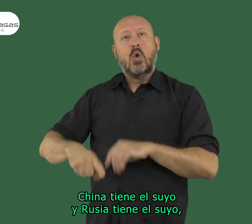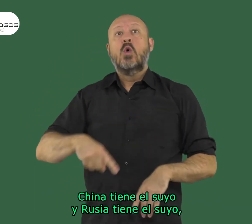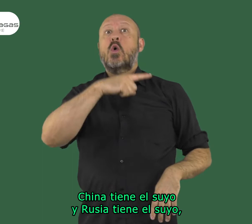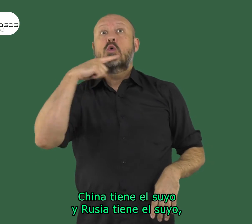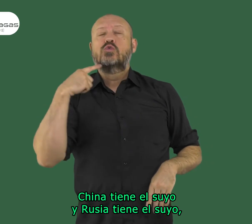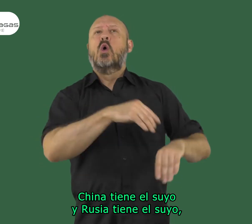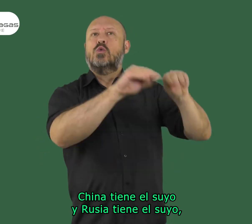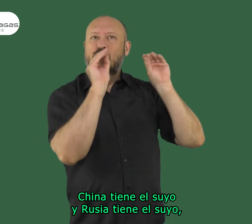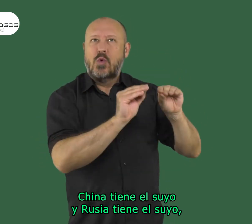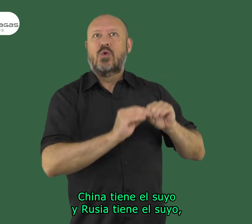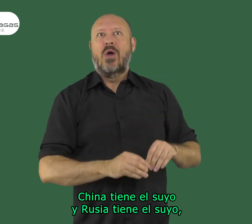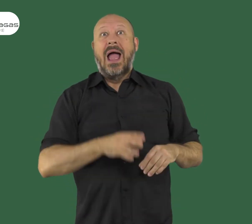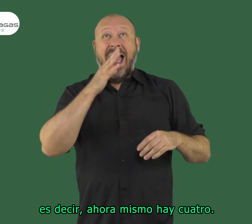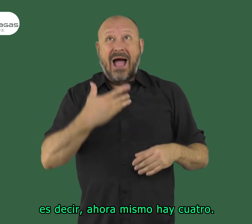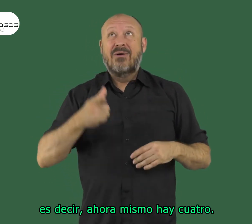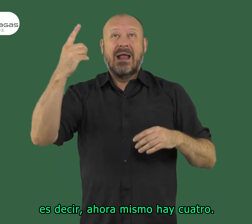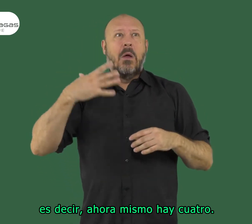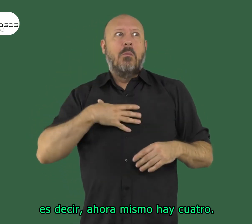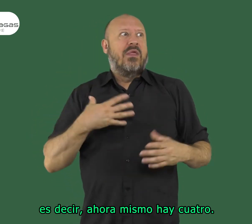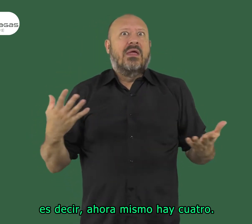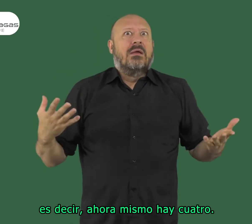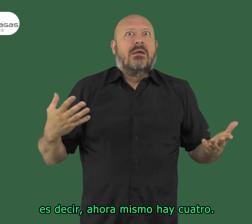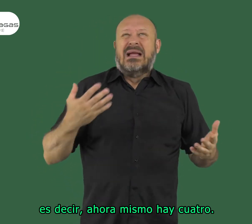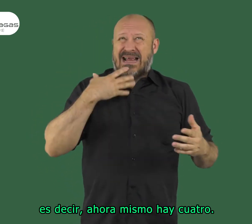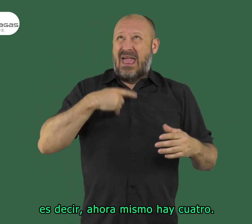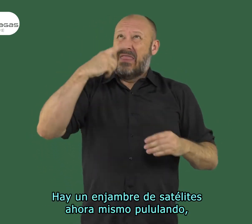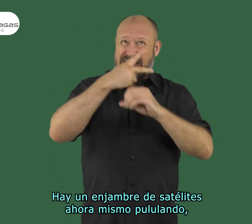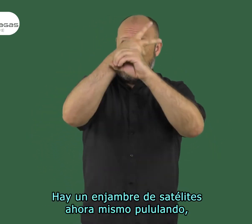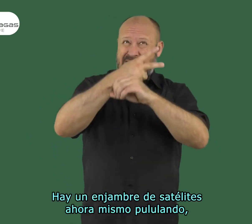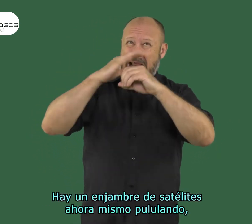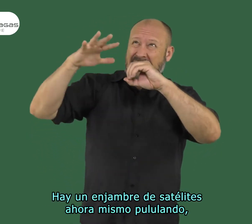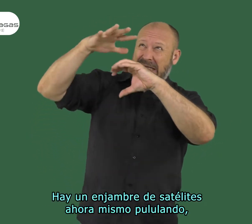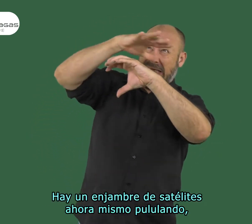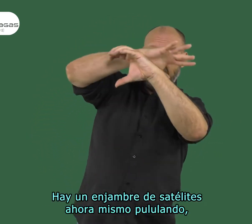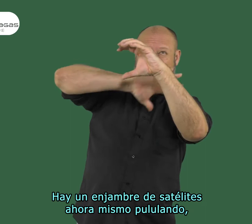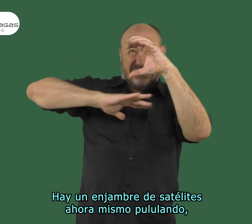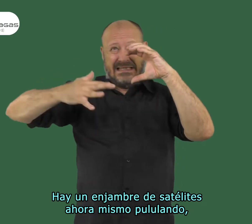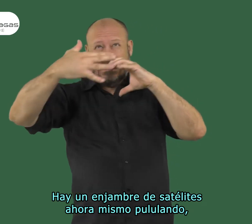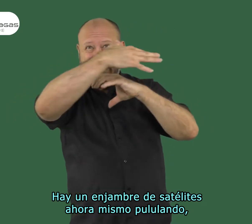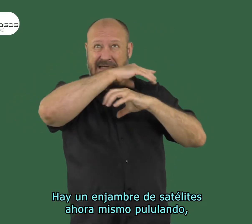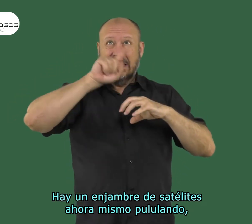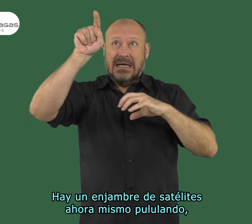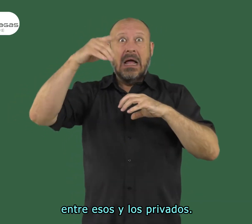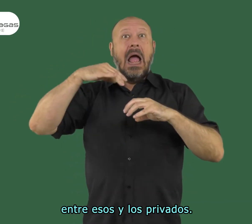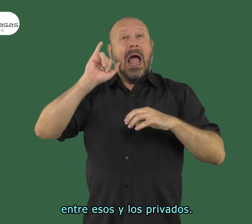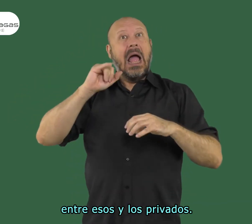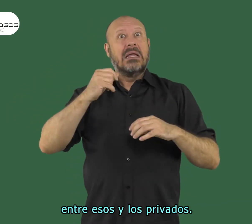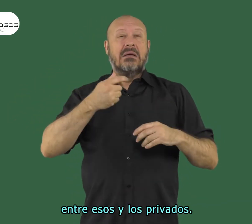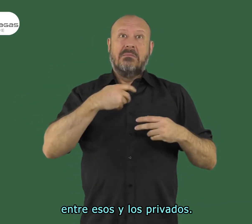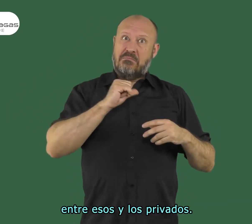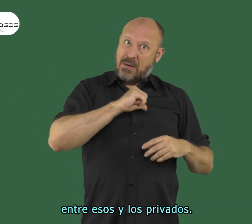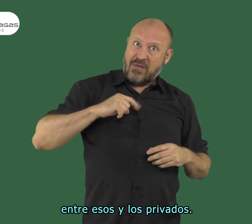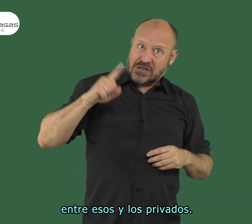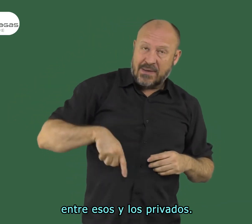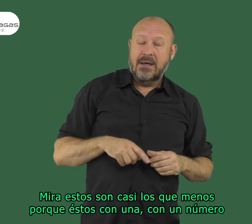el suyo y Rusia tiene el suyo, es decir, ahora mismo hay 4. ¿Que hay un enjambre de satélites ahora mismo pululando entre esos